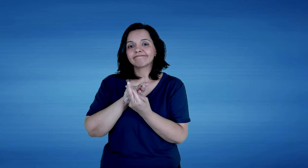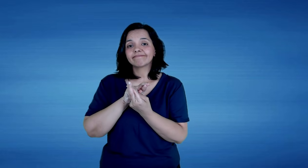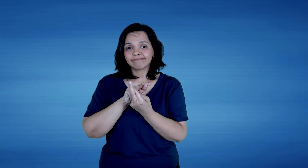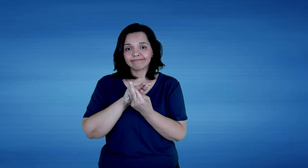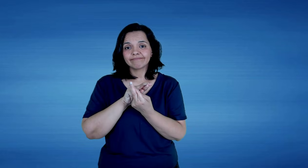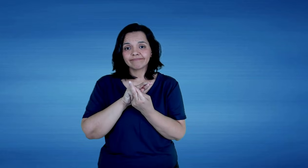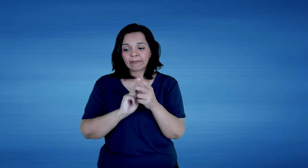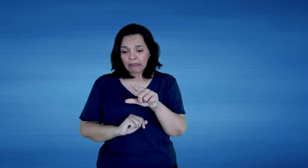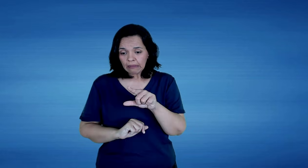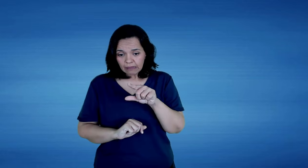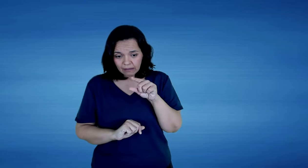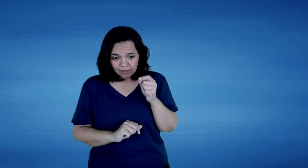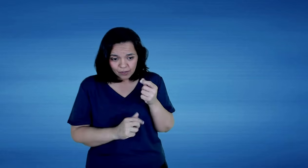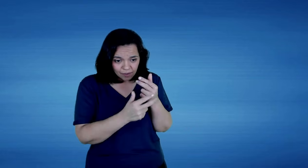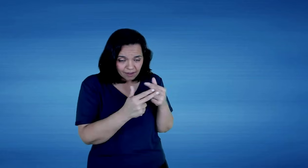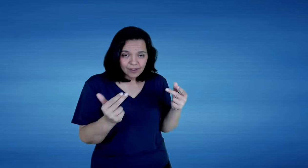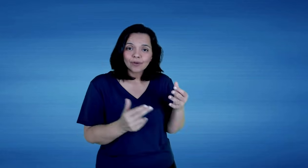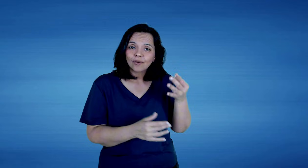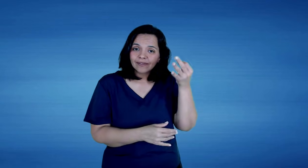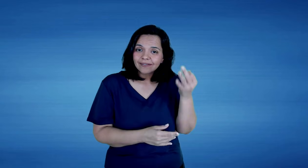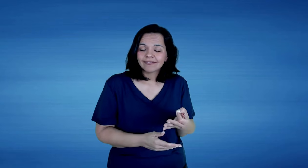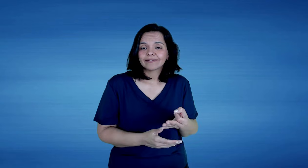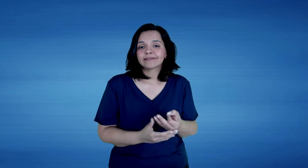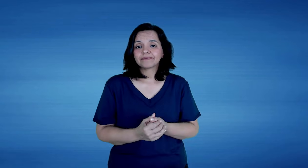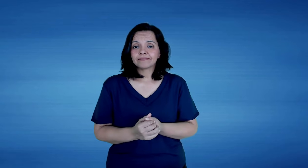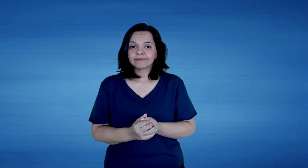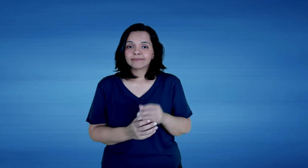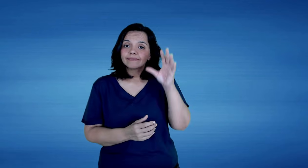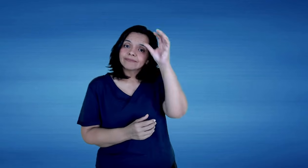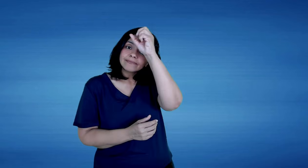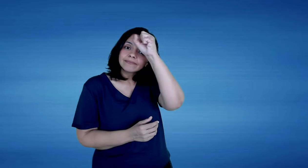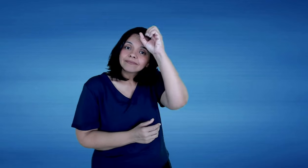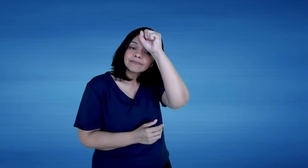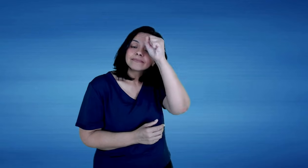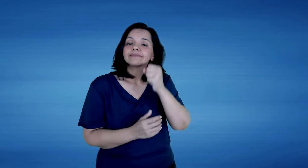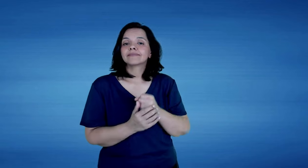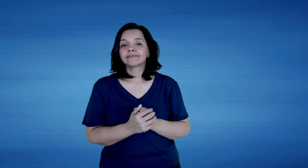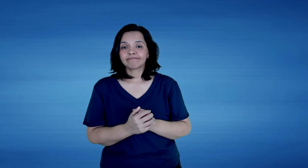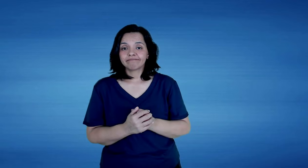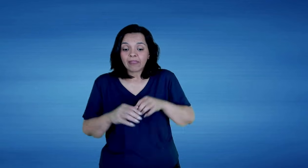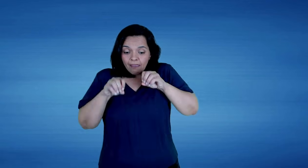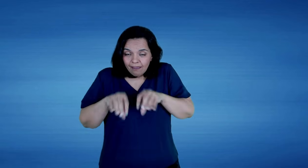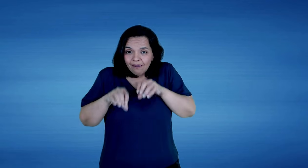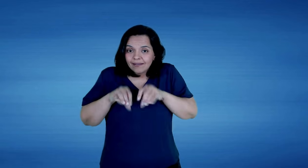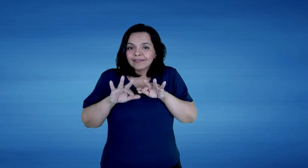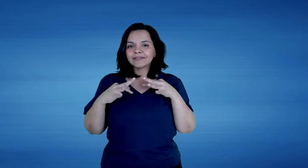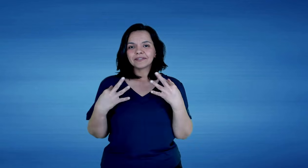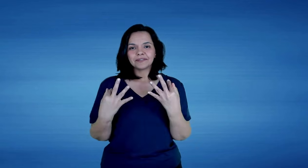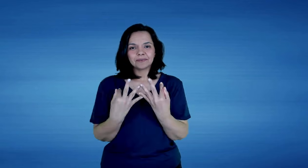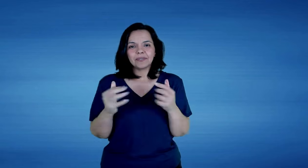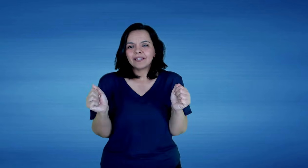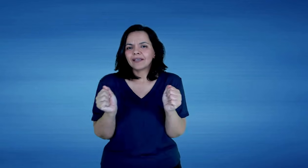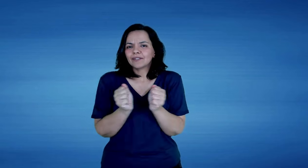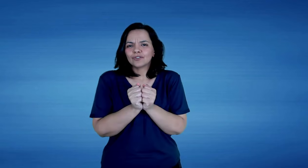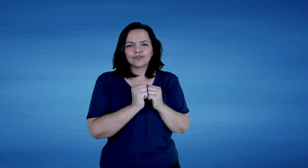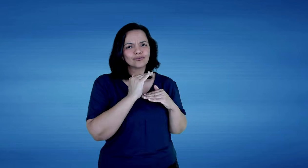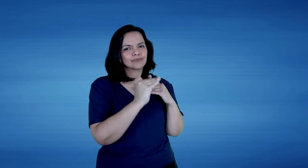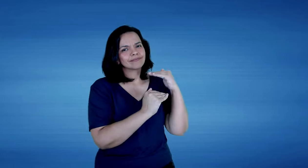Através dessas oportunidades do arrependimento, eu escolho coisas certas e assim eu vou aprendendo, vou ensinando